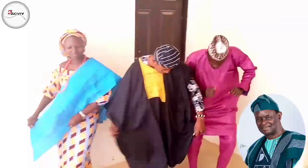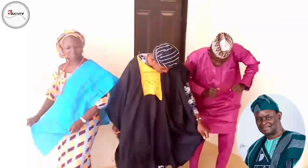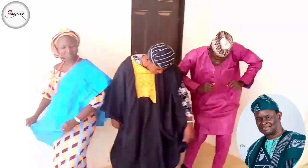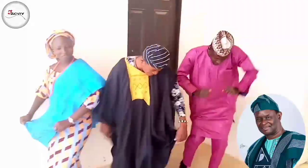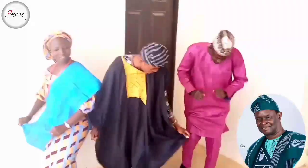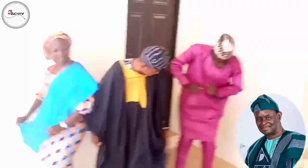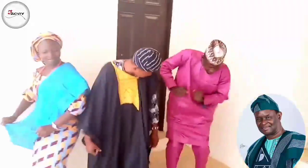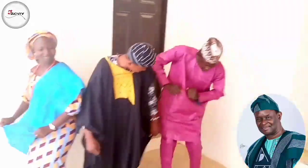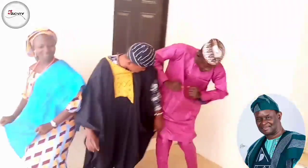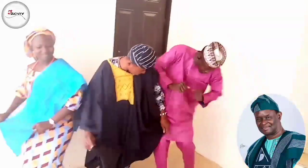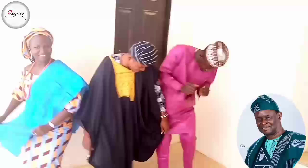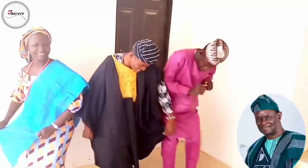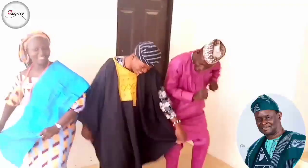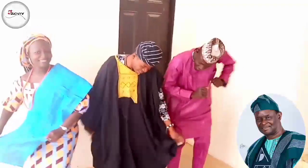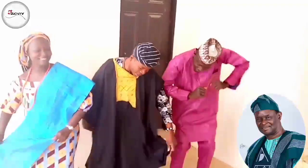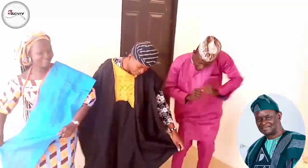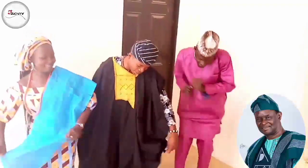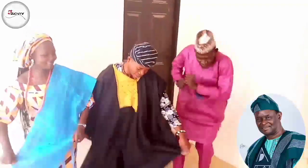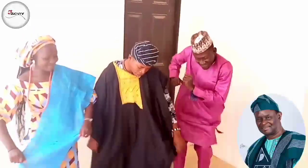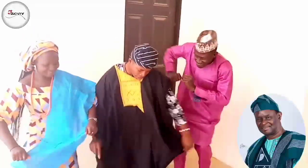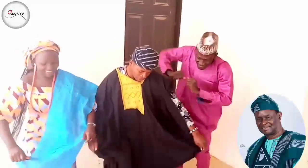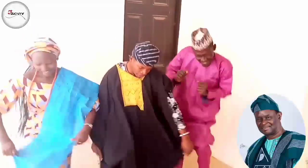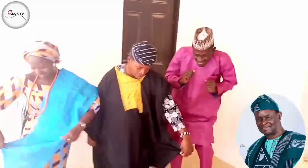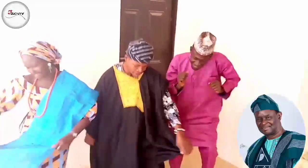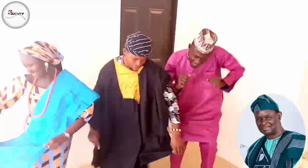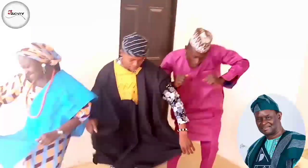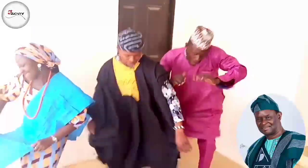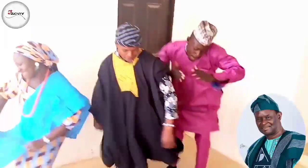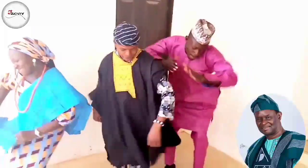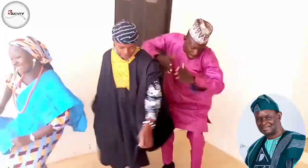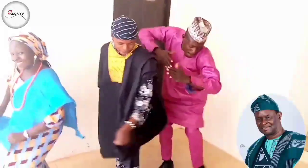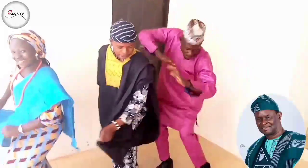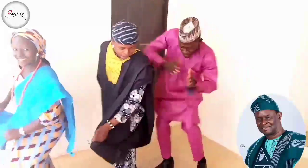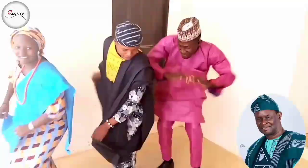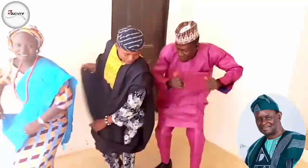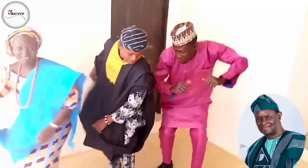And today is my tune. Today is